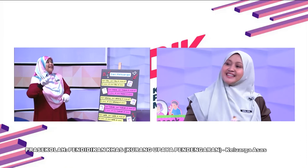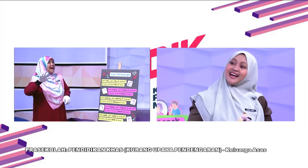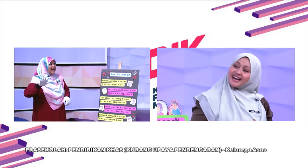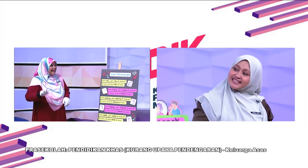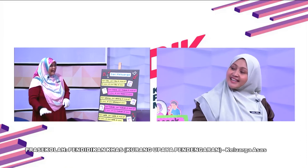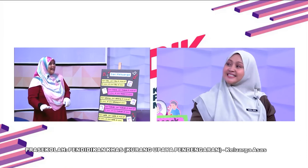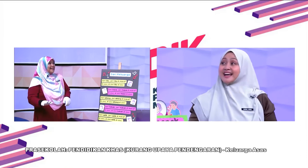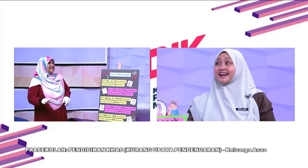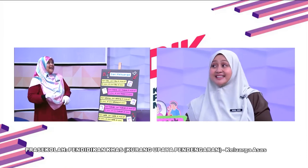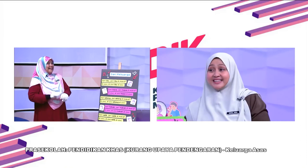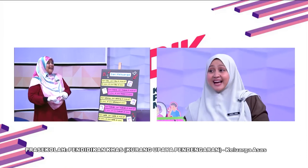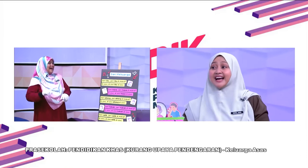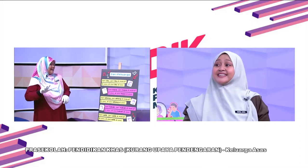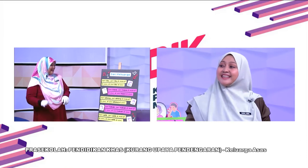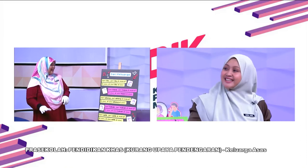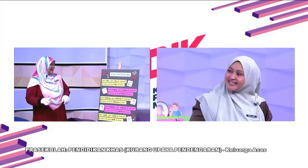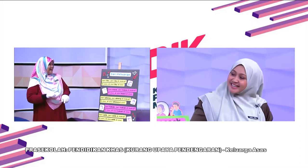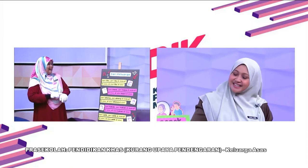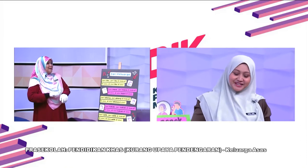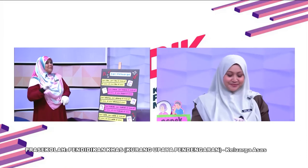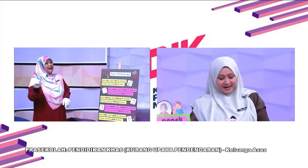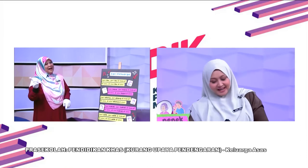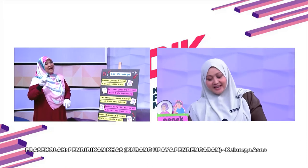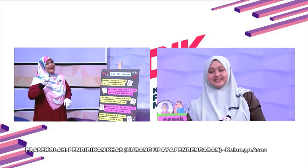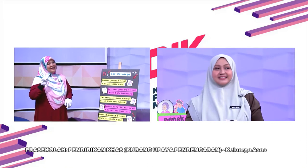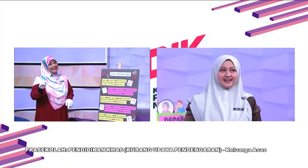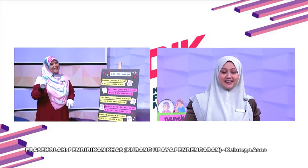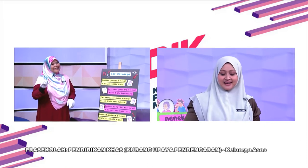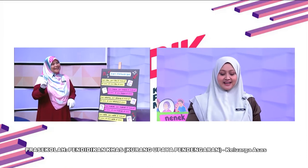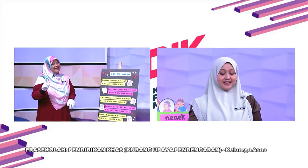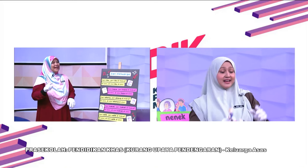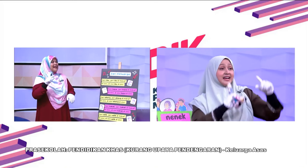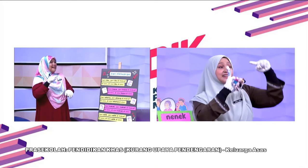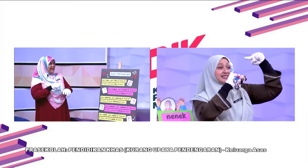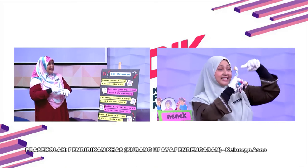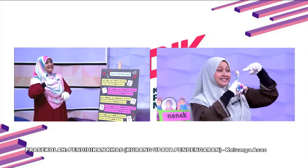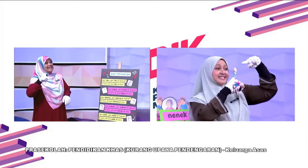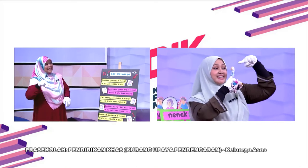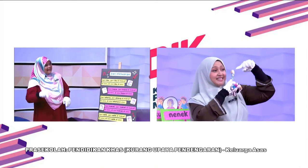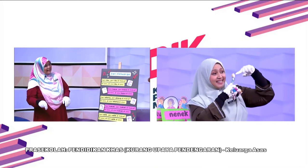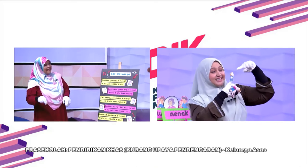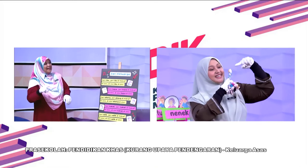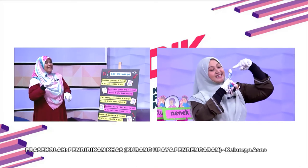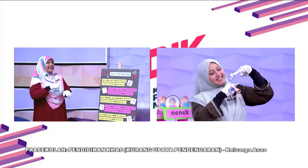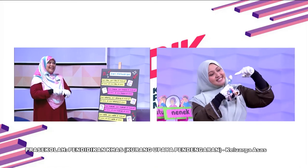adik cerita Dek dimana disini Di